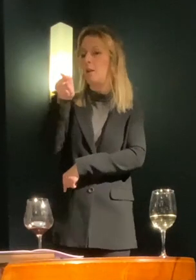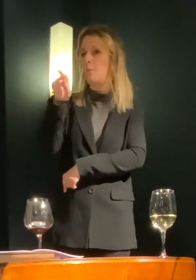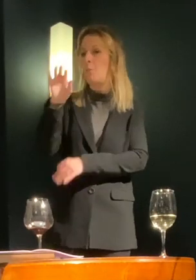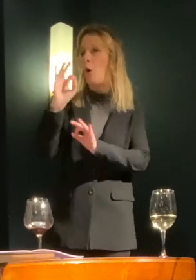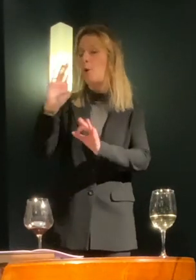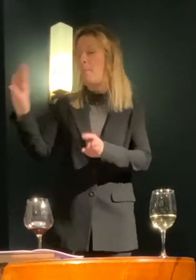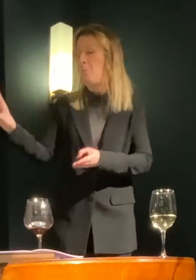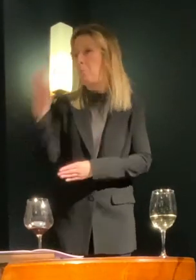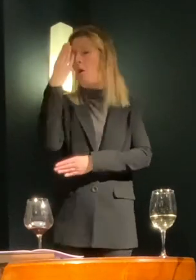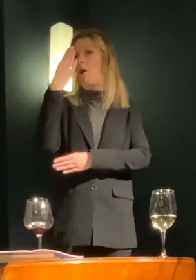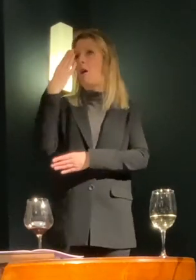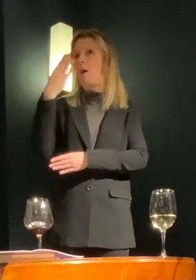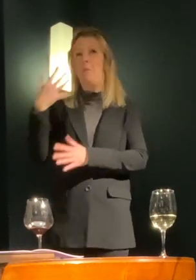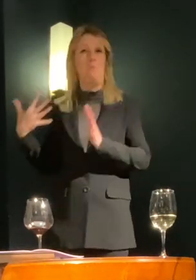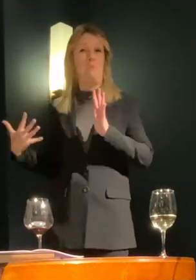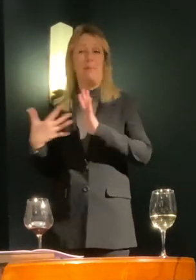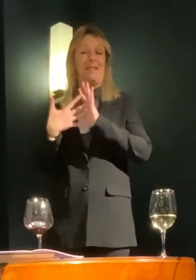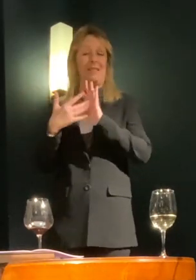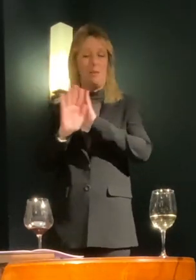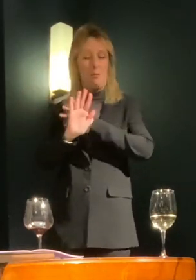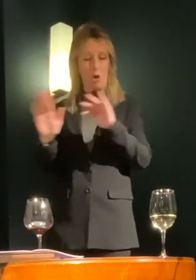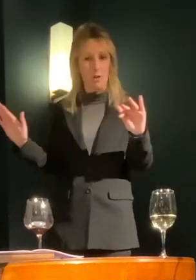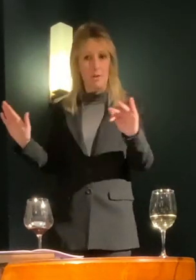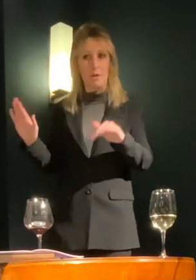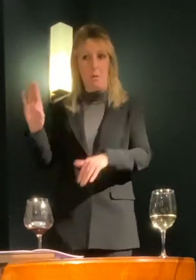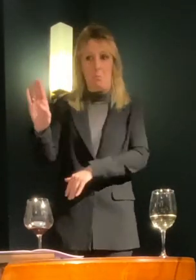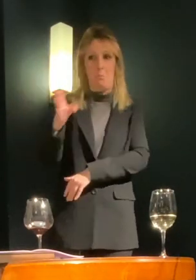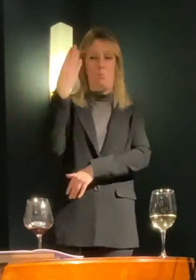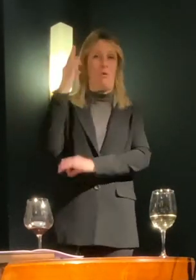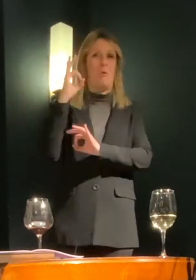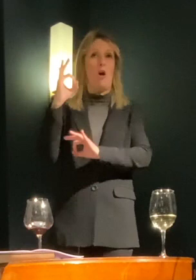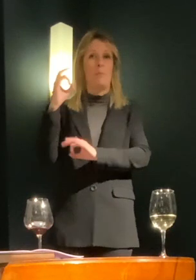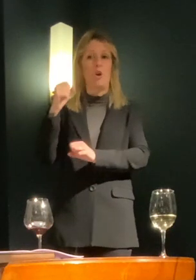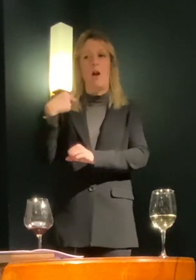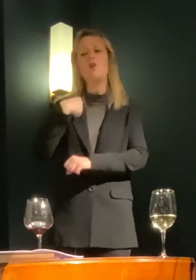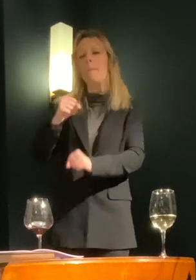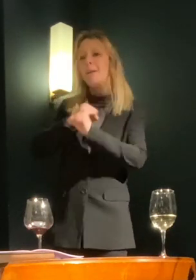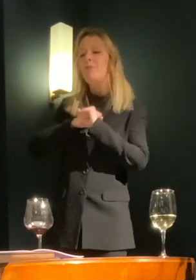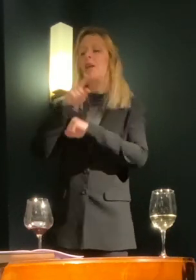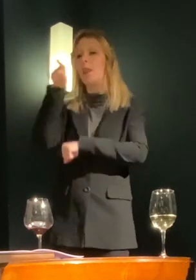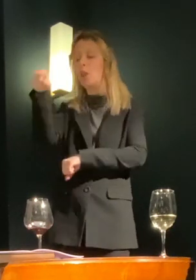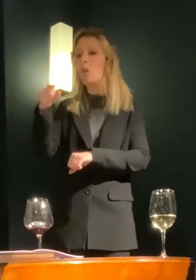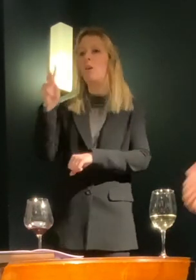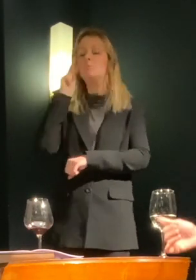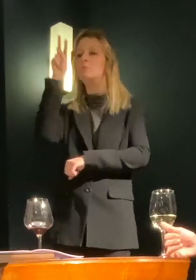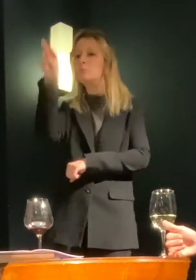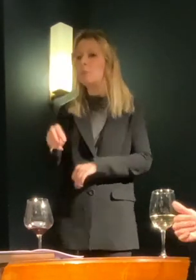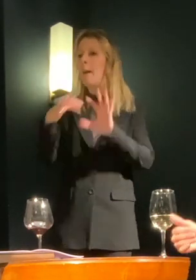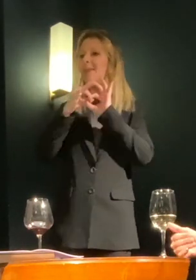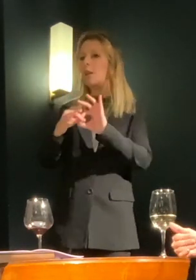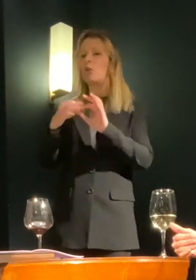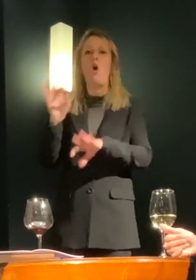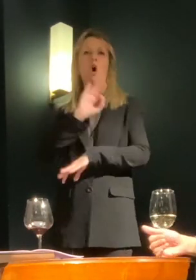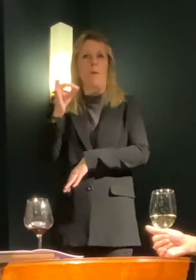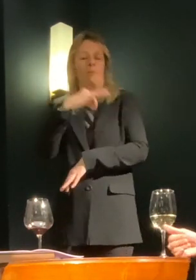massimo. Per loro è il tradimento della fiducia rispetto al fatto che appunto mi fido di te, ti vedo come amico o comunque mi innamoro di te e